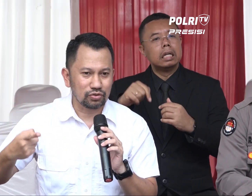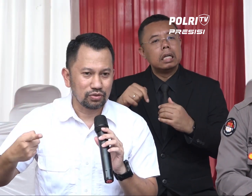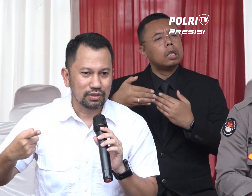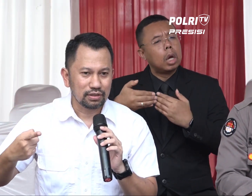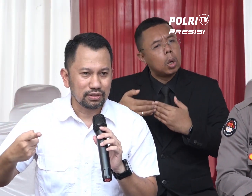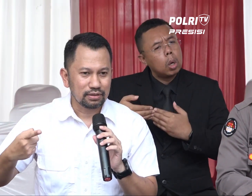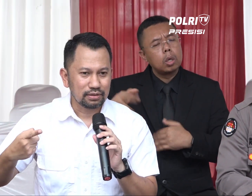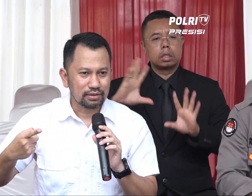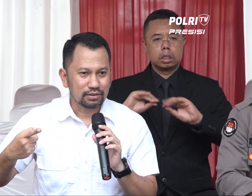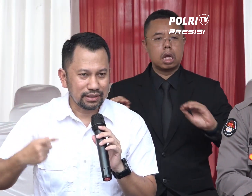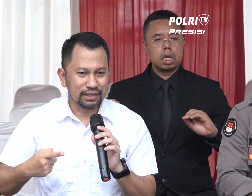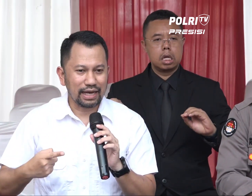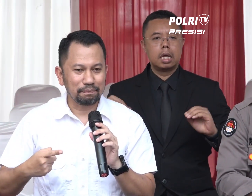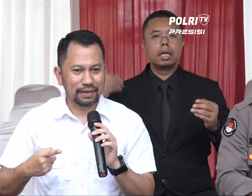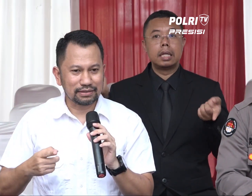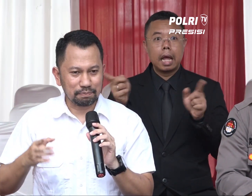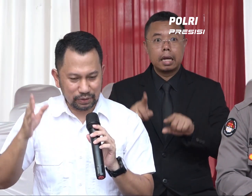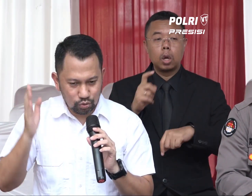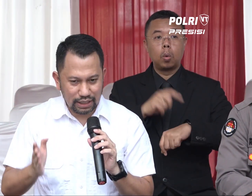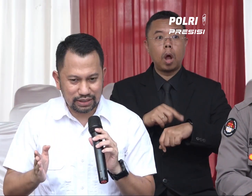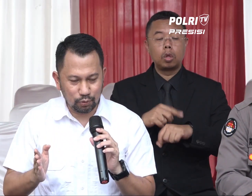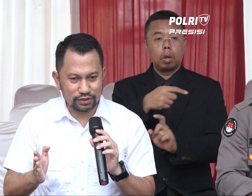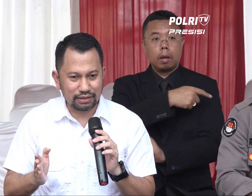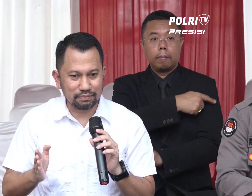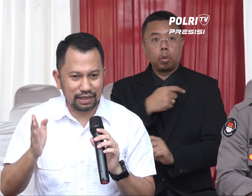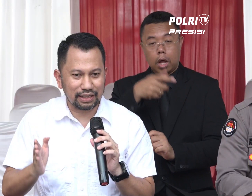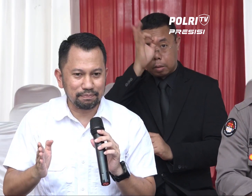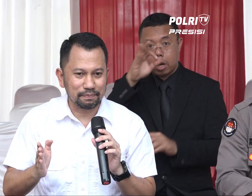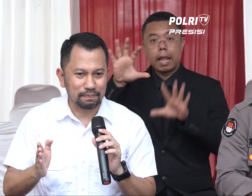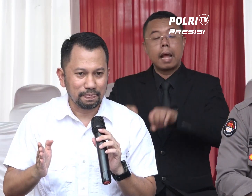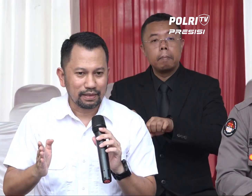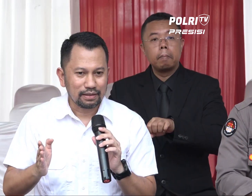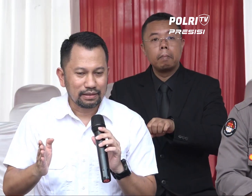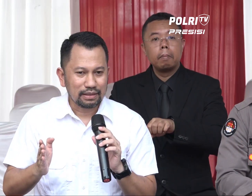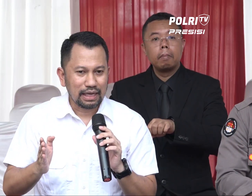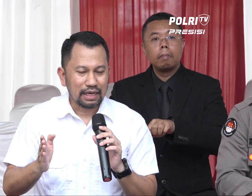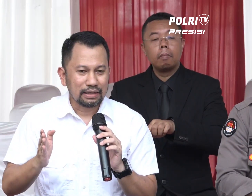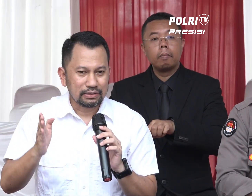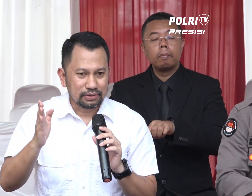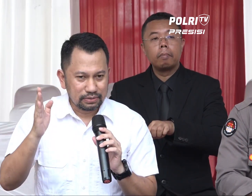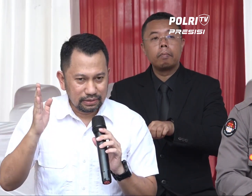terus. Sehingga pada saat petugas kepolisian menangkap,